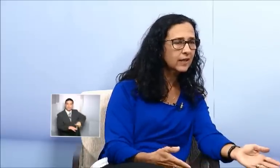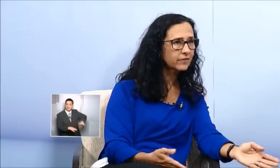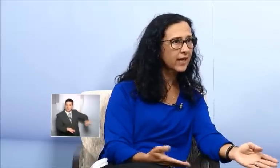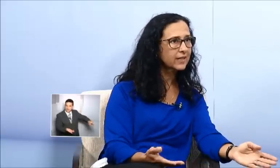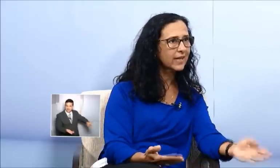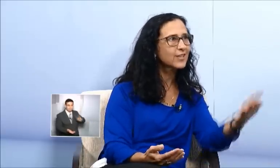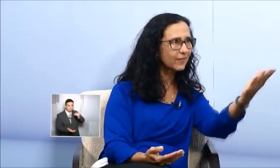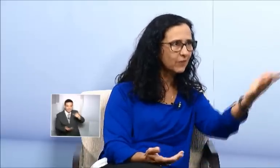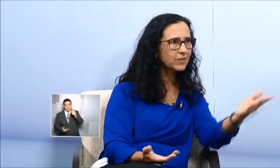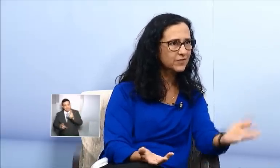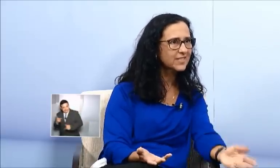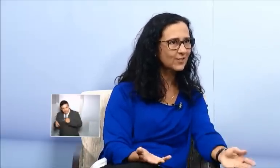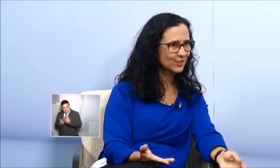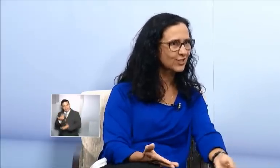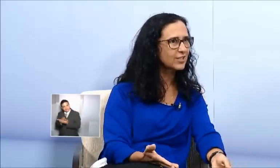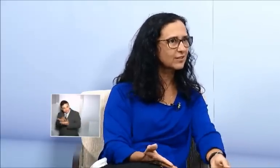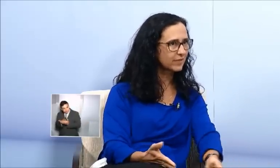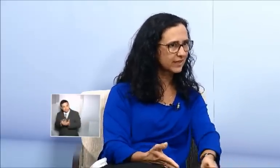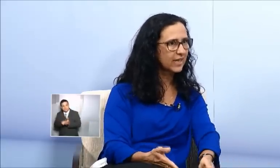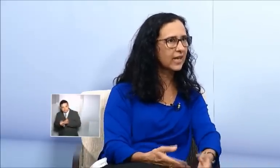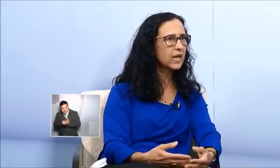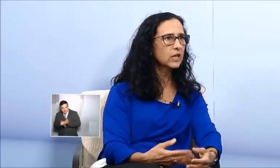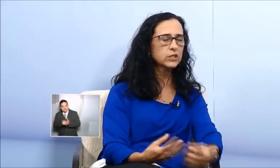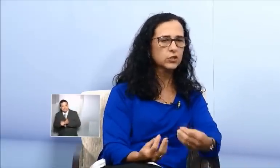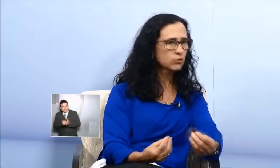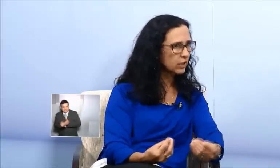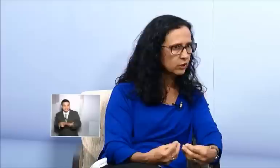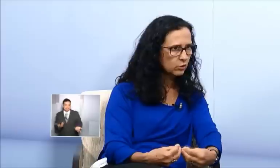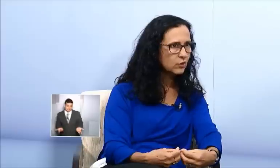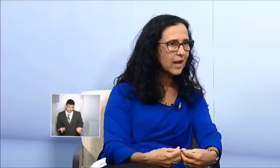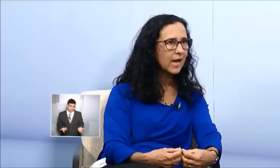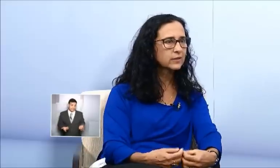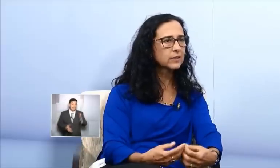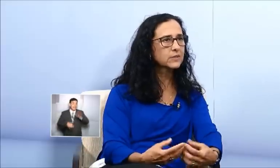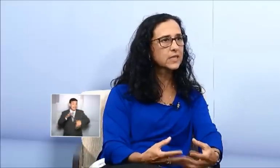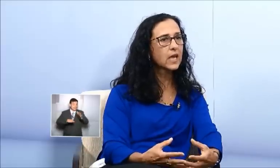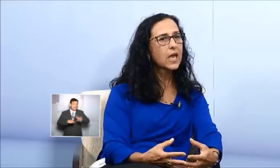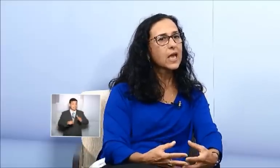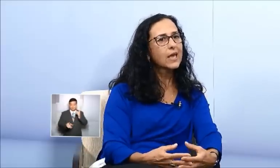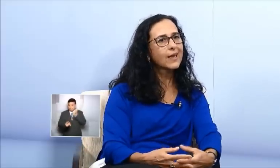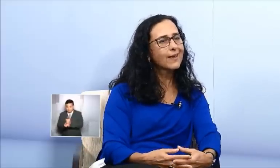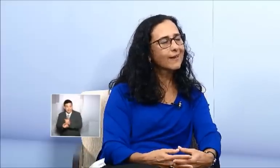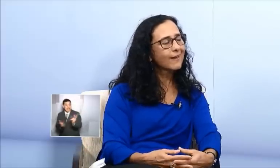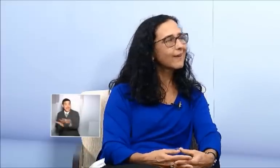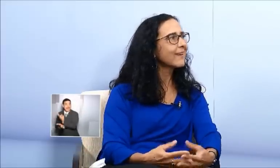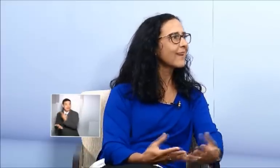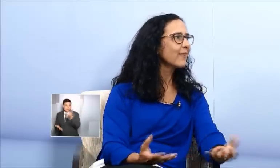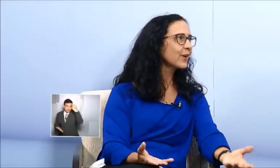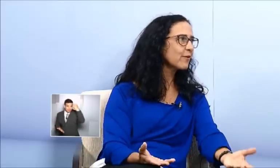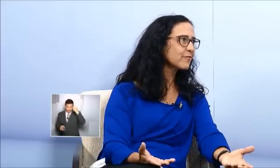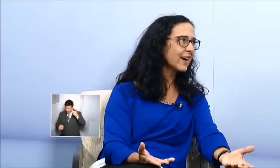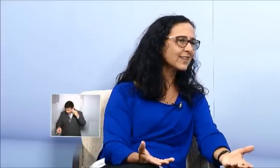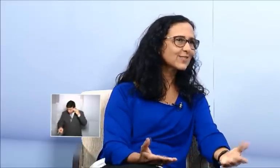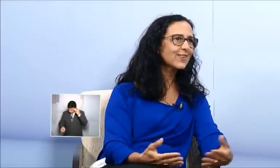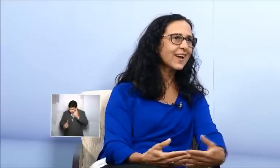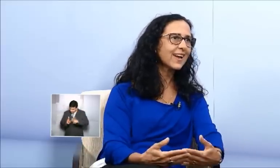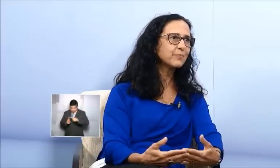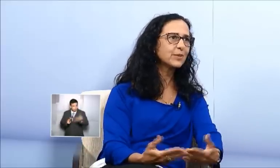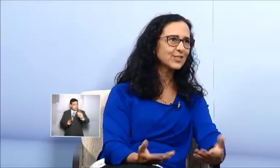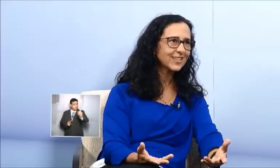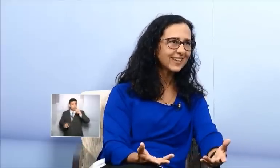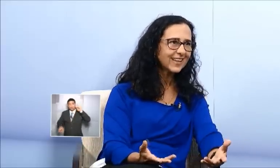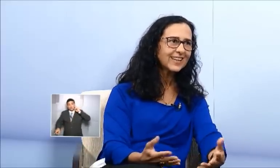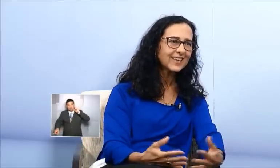que, na realidade, ela tem uma deficiência auditiva, né? E de um diagnóstico errado. Então, assim, o que eu faço